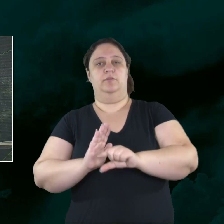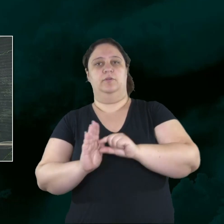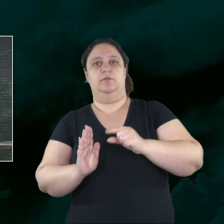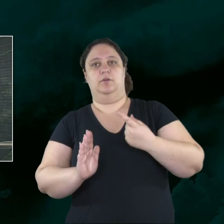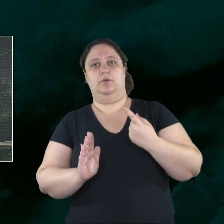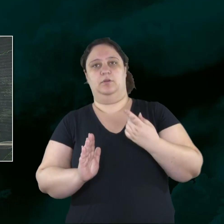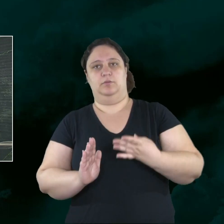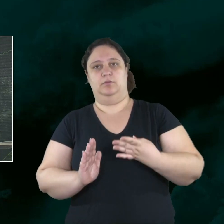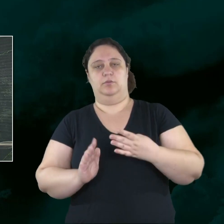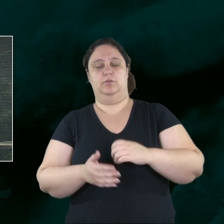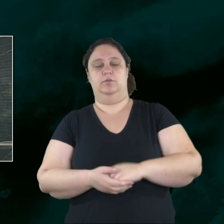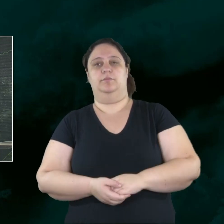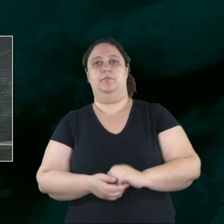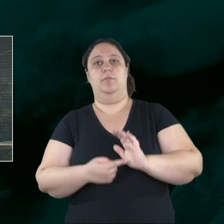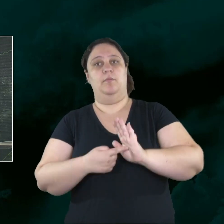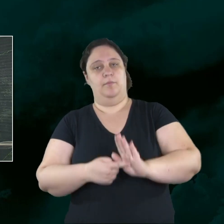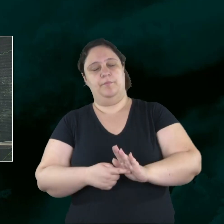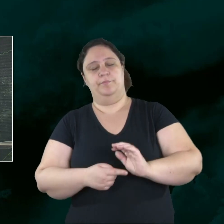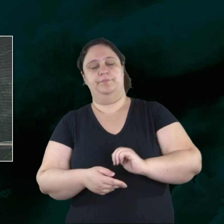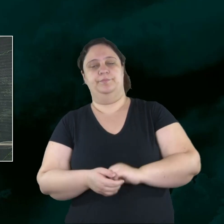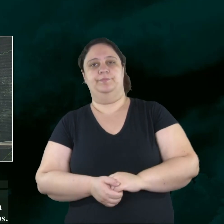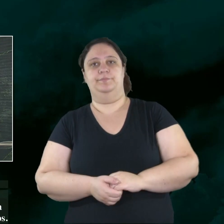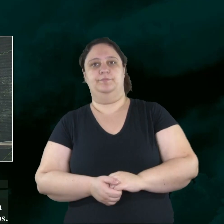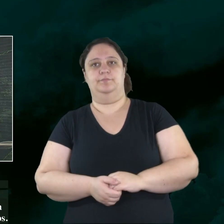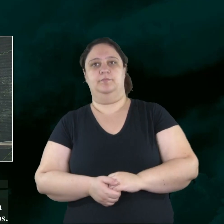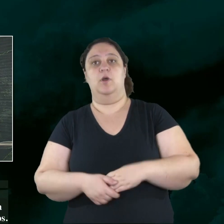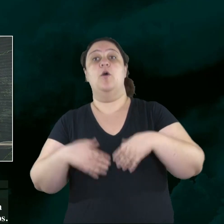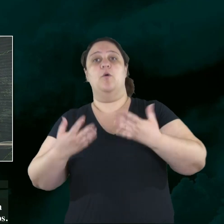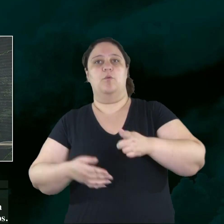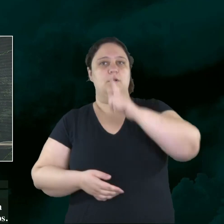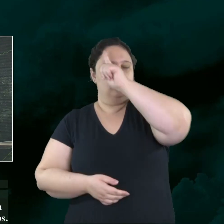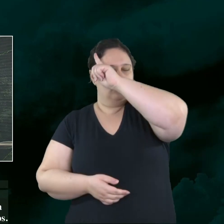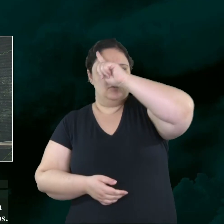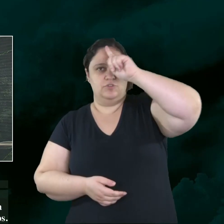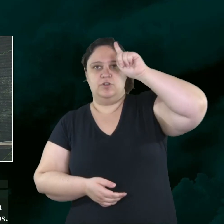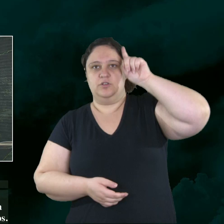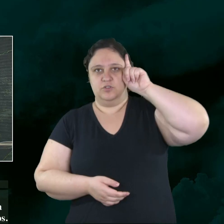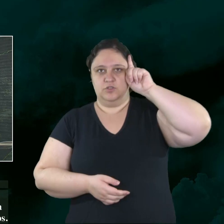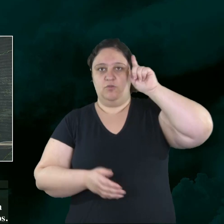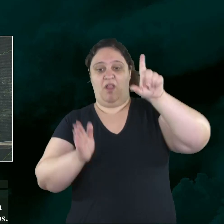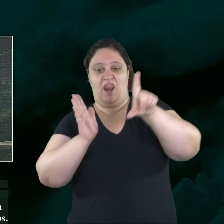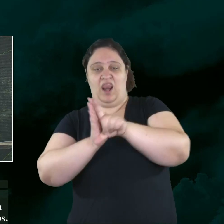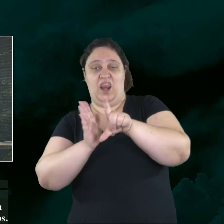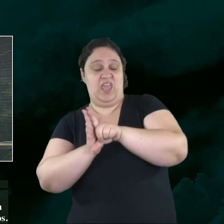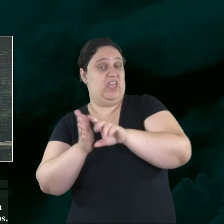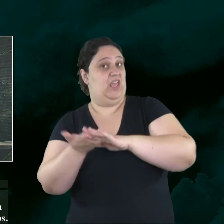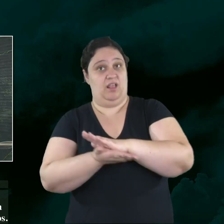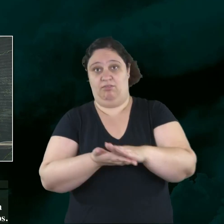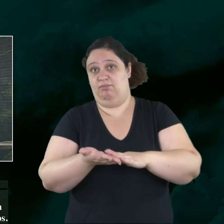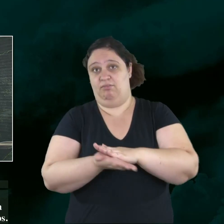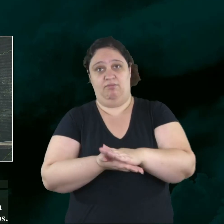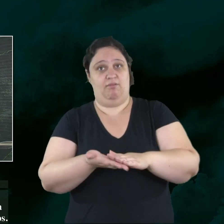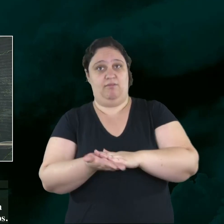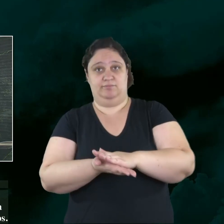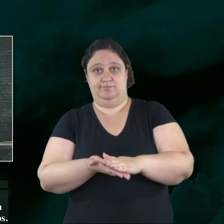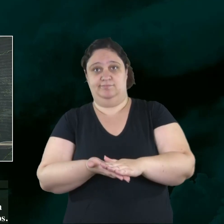versículo 14, diz assim: quando, pois, os gentios que não têm lei, os gentios não têm a lei